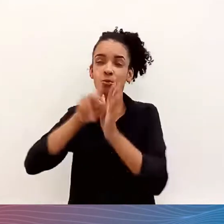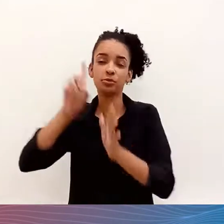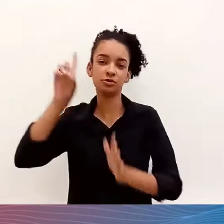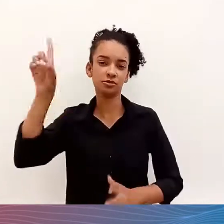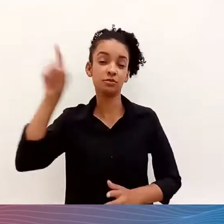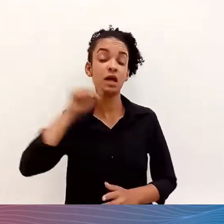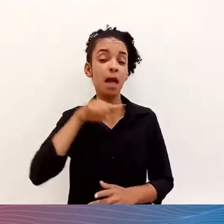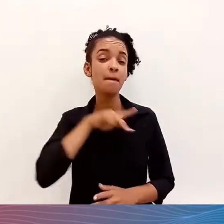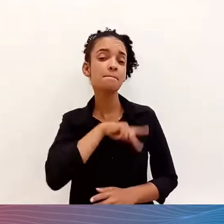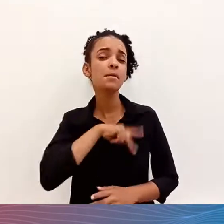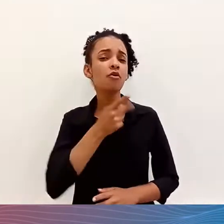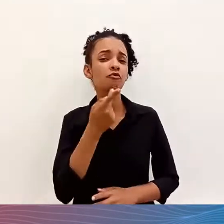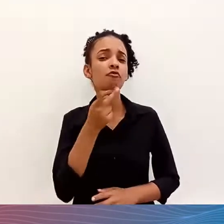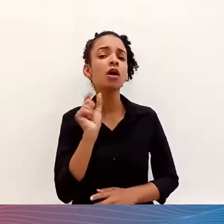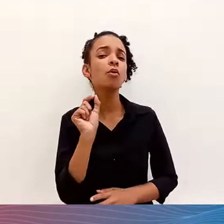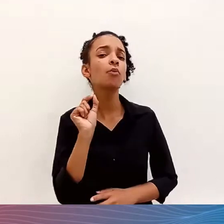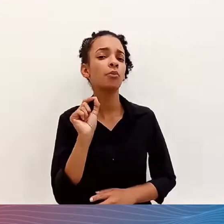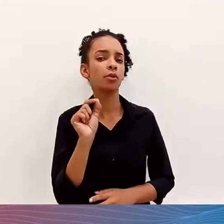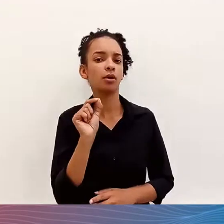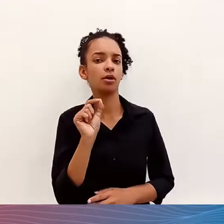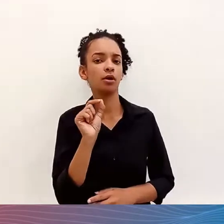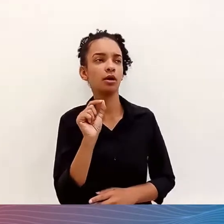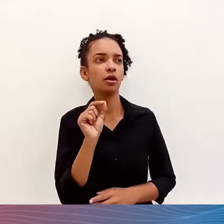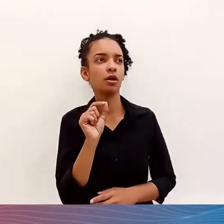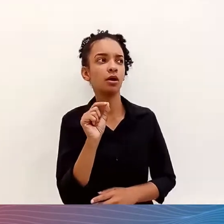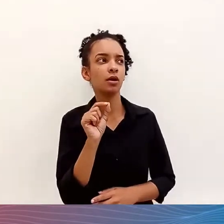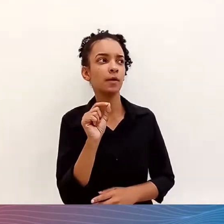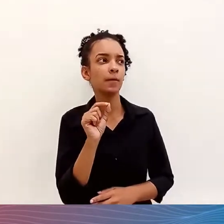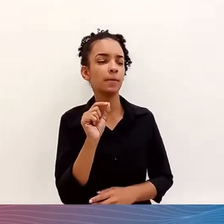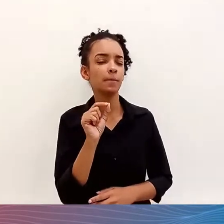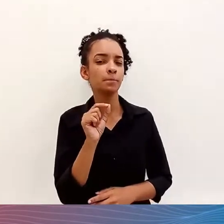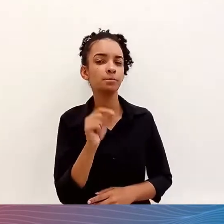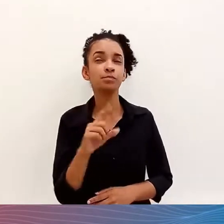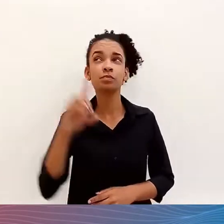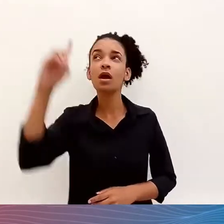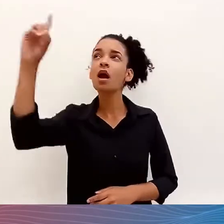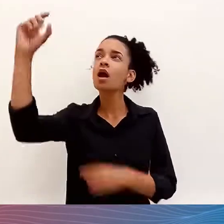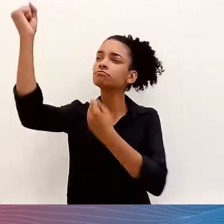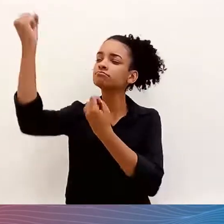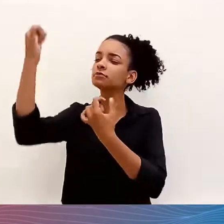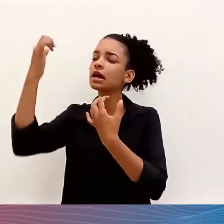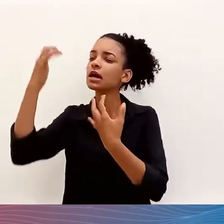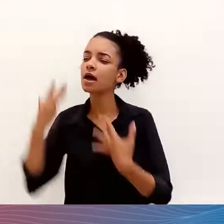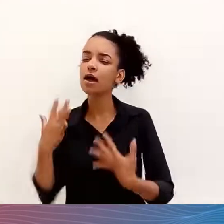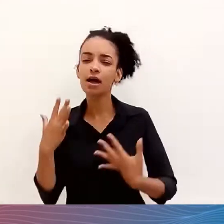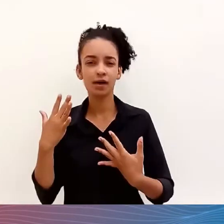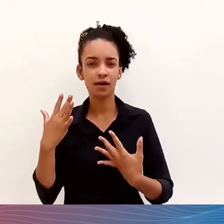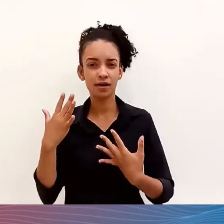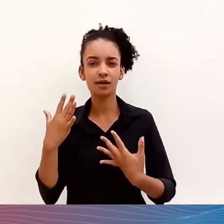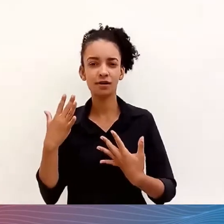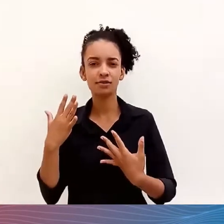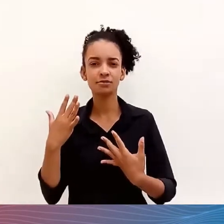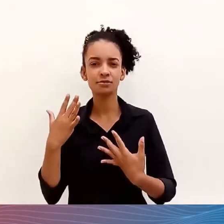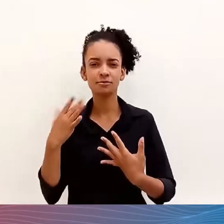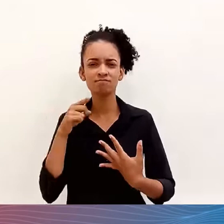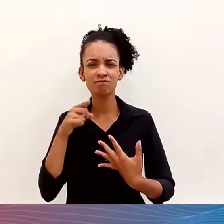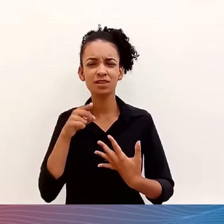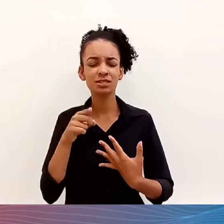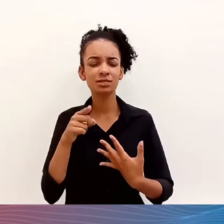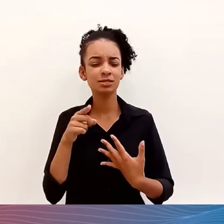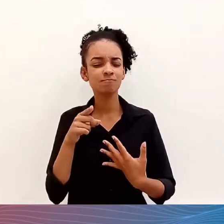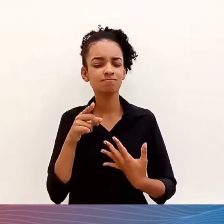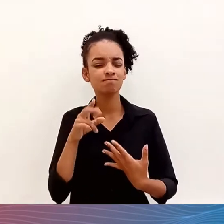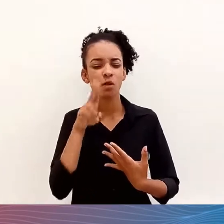pelo dispensar da graça, pelo dispensar desse canal, e você é um